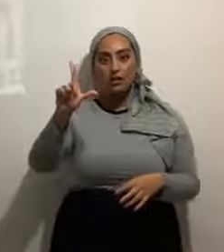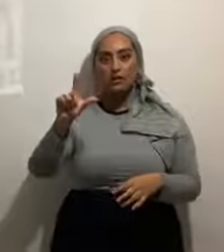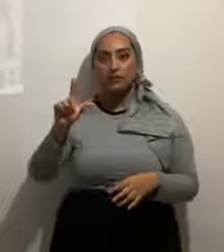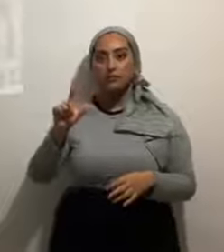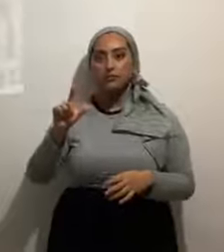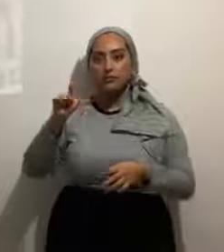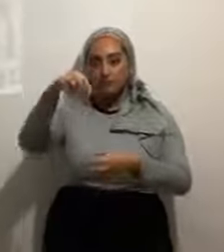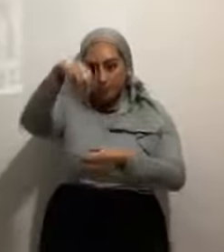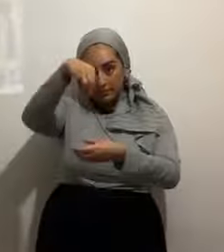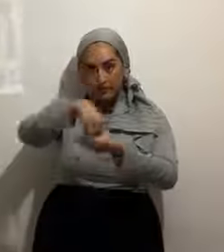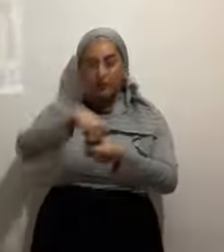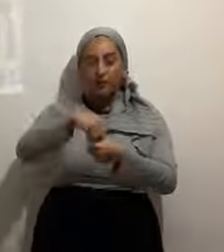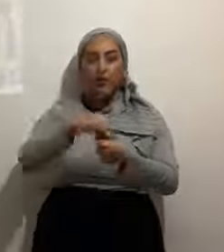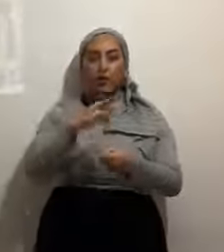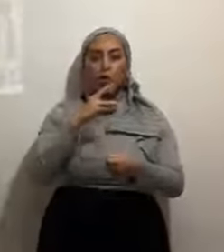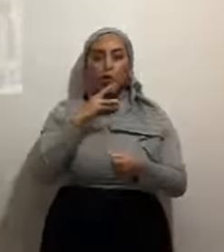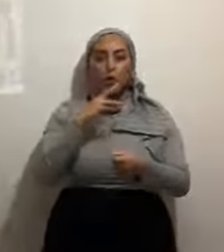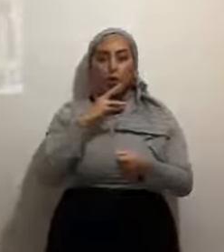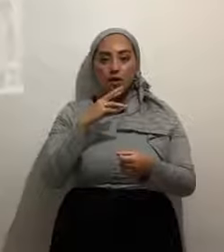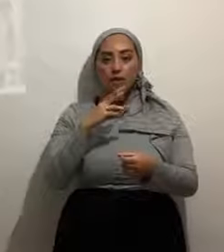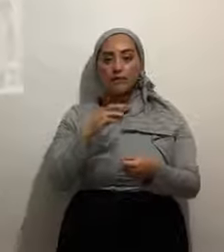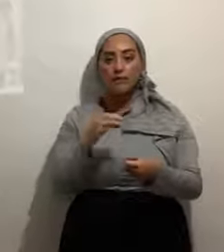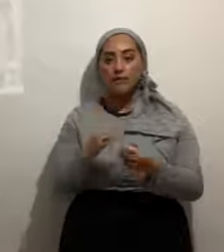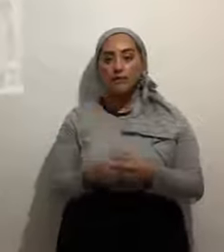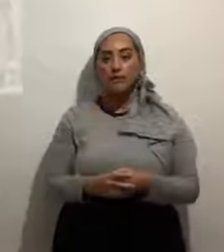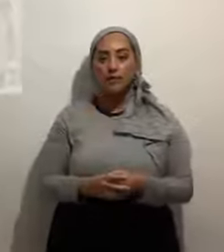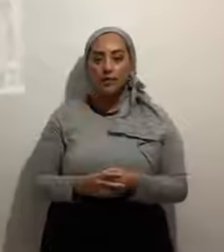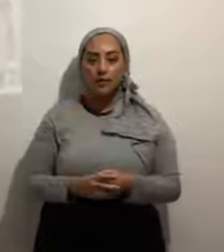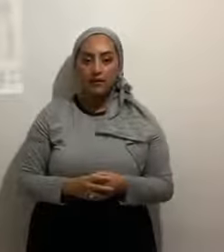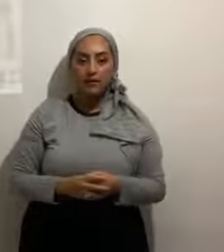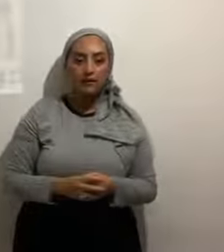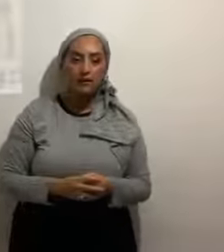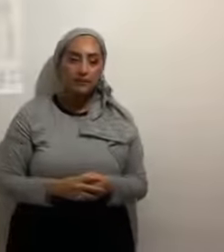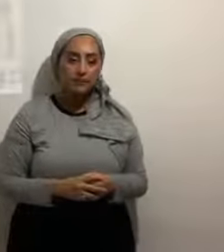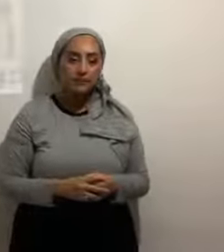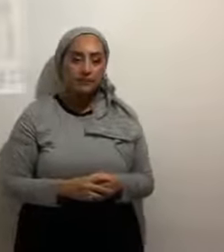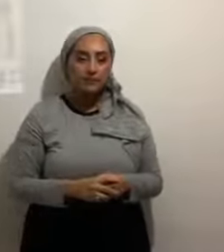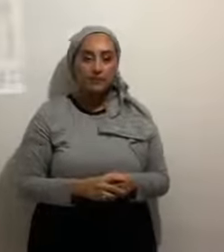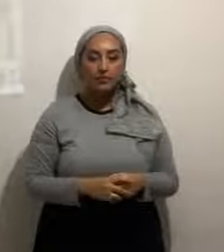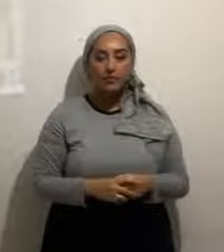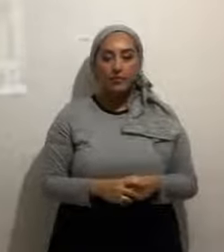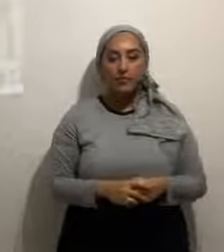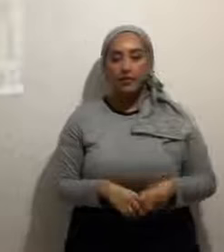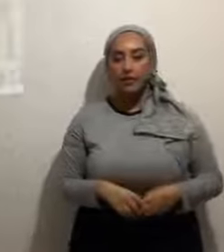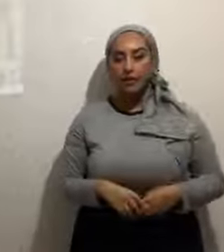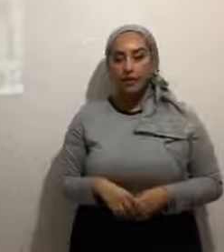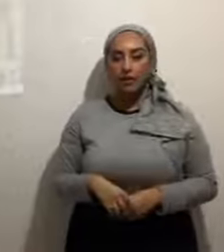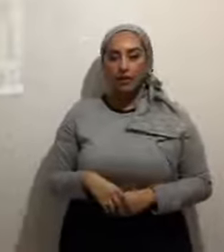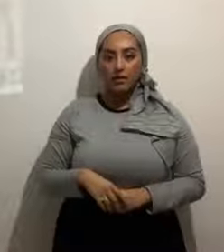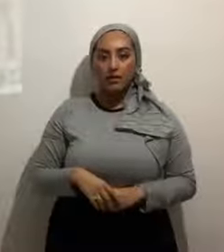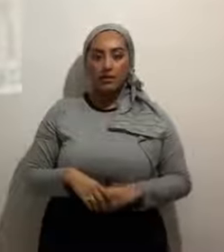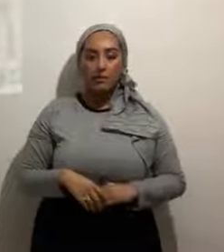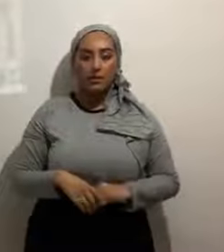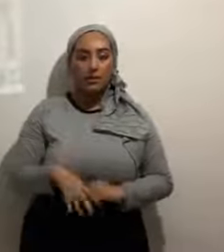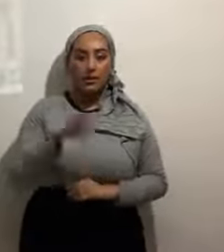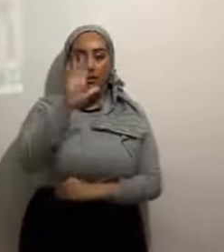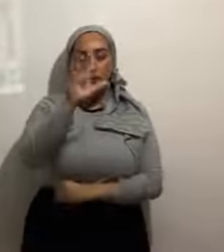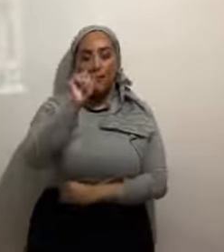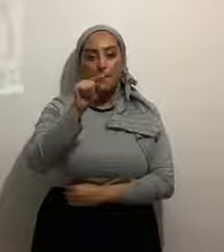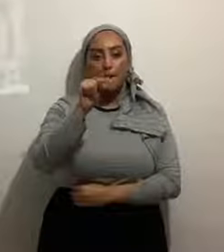metidos en el mar, que aunque es un lago, se considera mar. Sí, entonces eran 5.5 kilómetros. Por eso